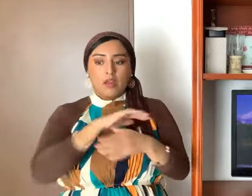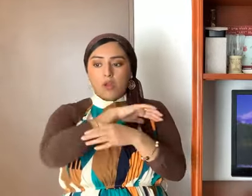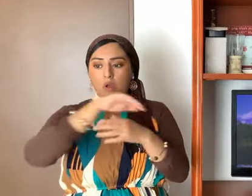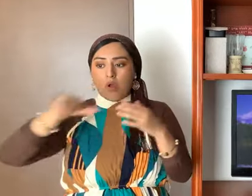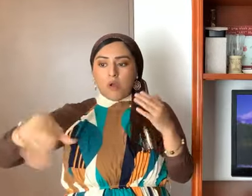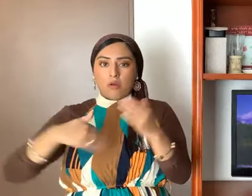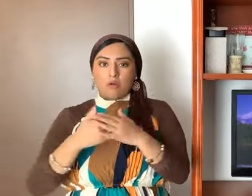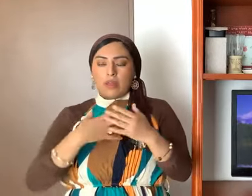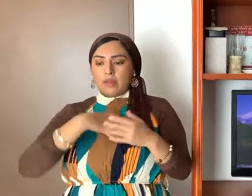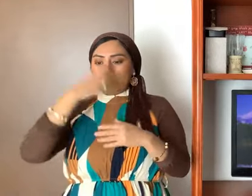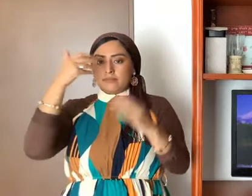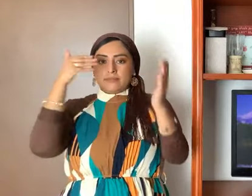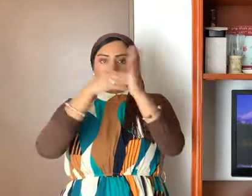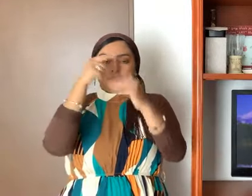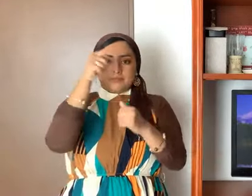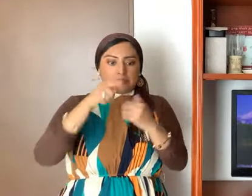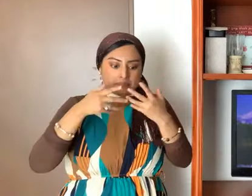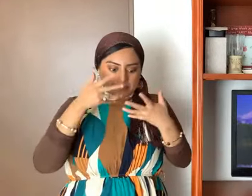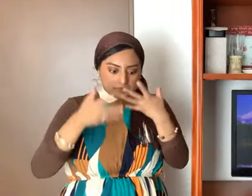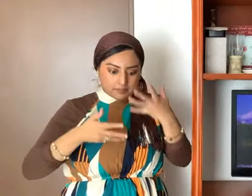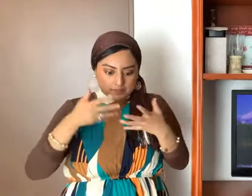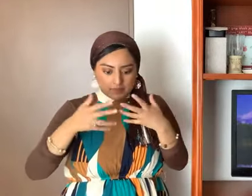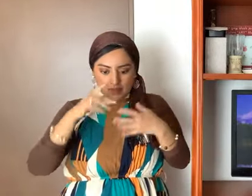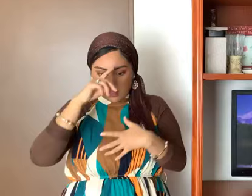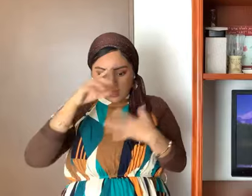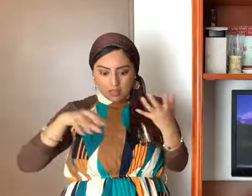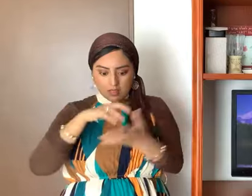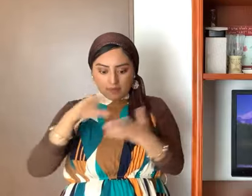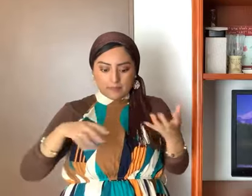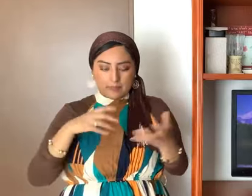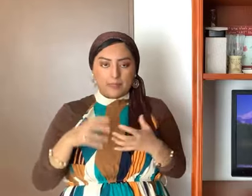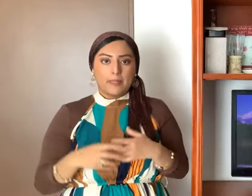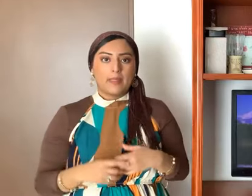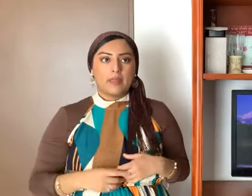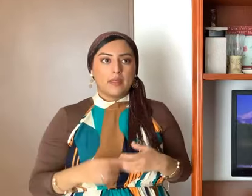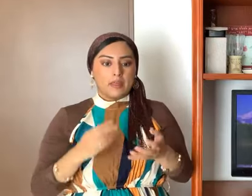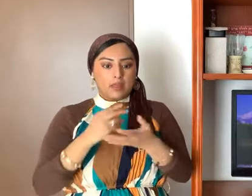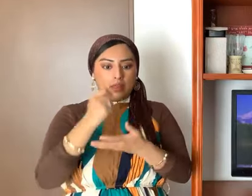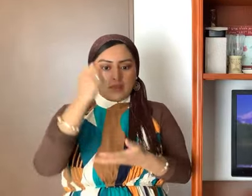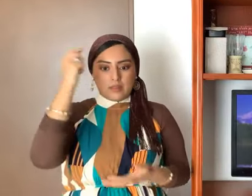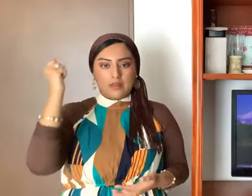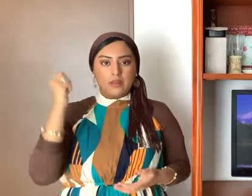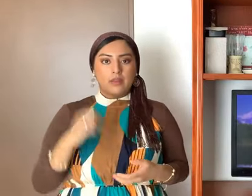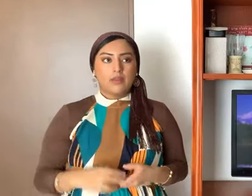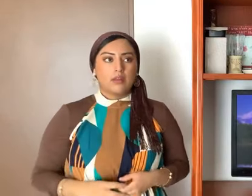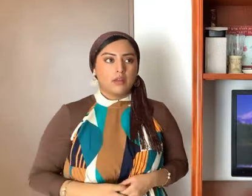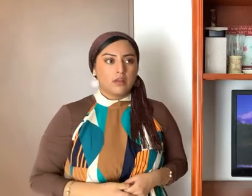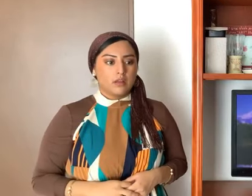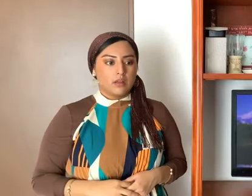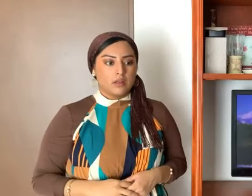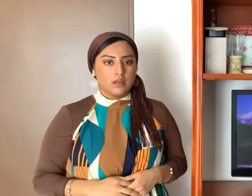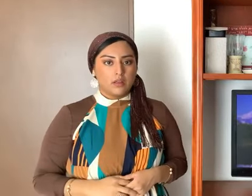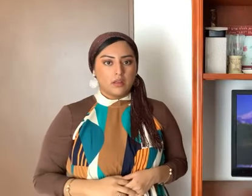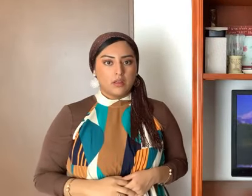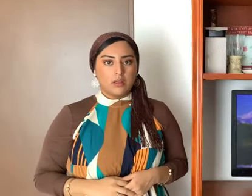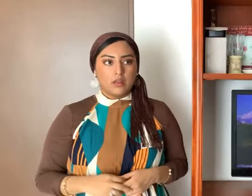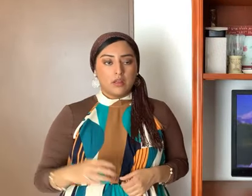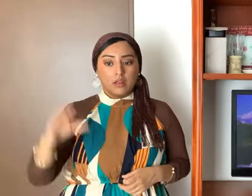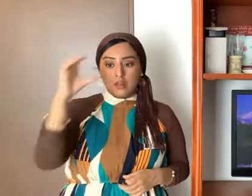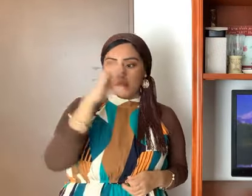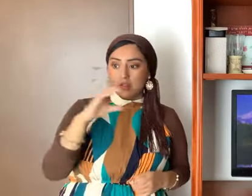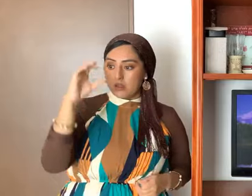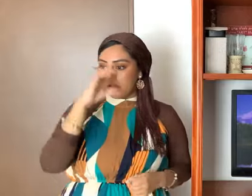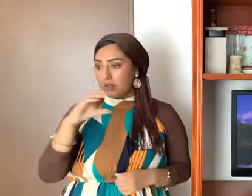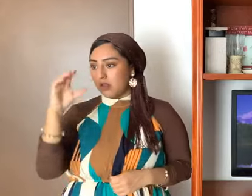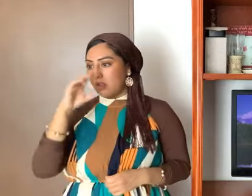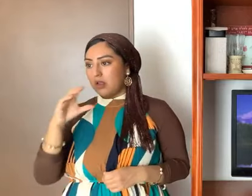los que se enojan contra ti serán avergonzados y confundidos. Serán como nada y perecerán los que contienden contigo. Buscarás